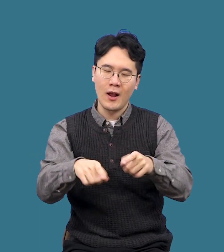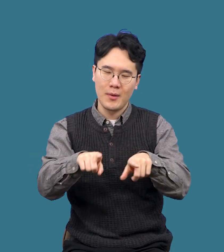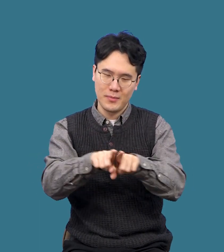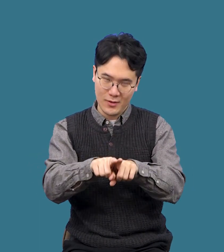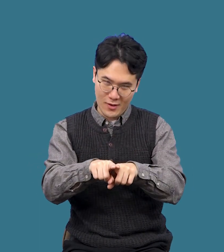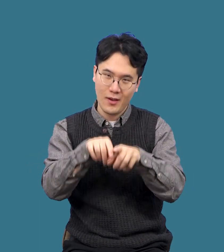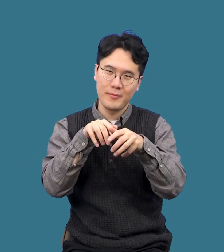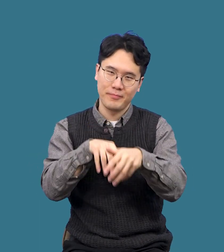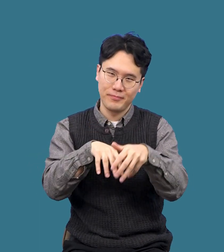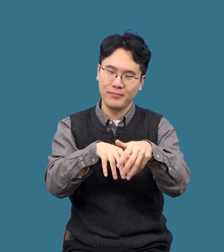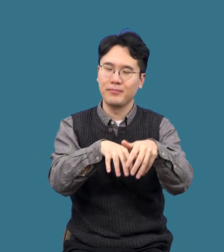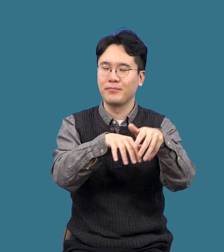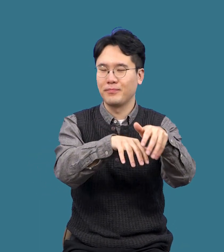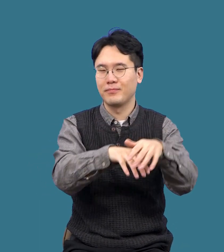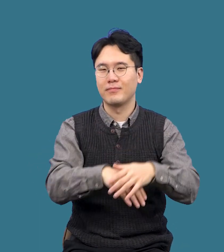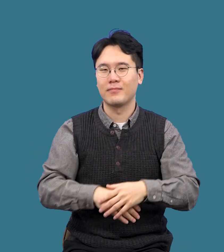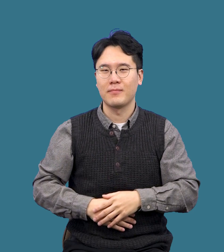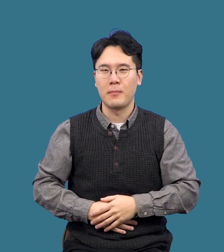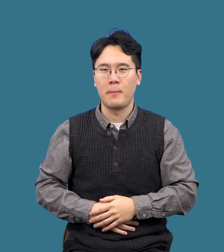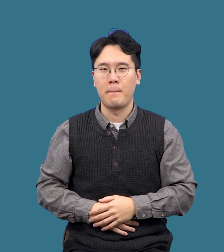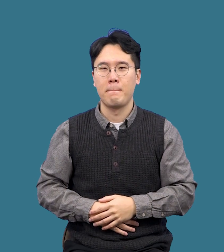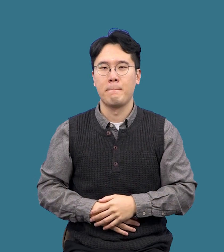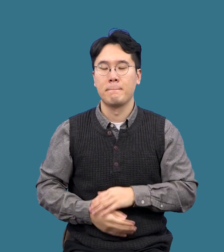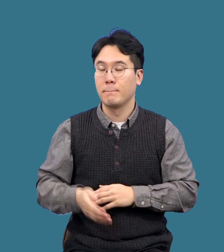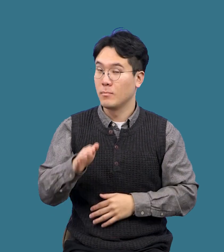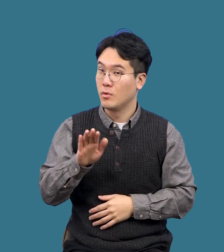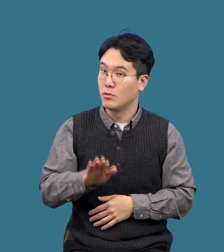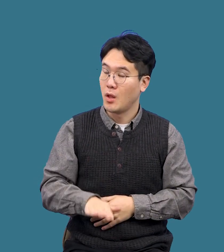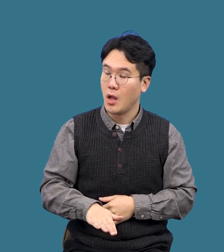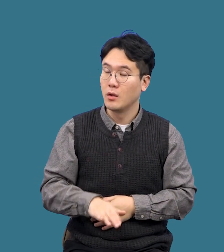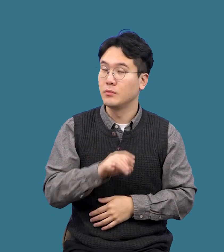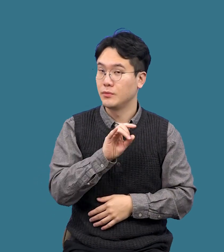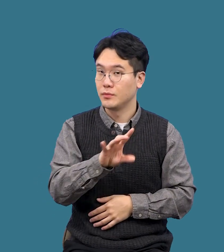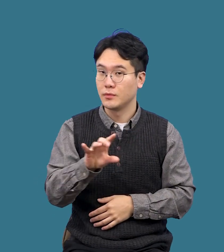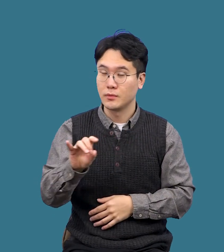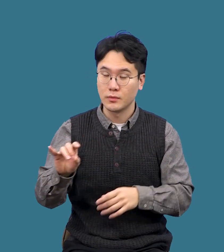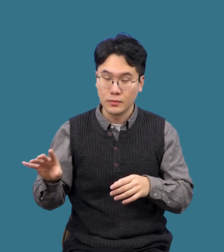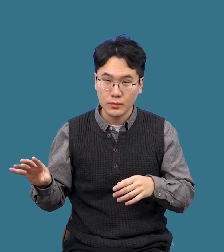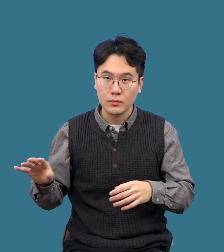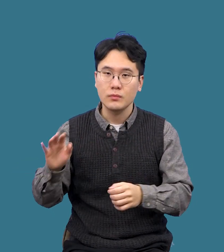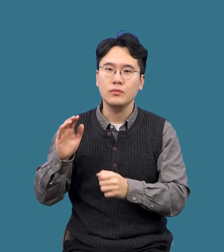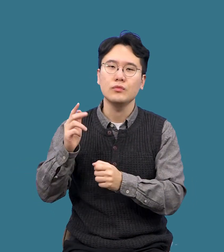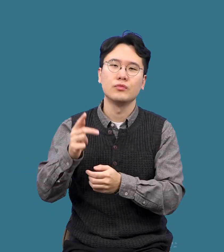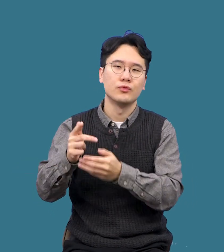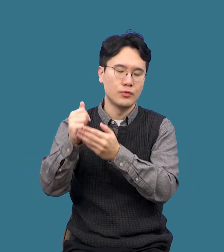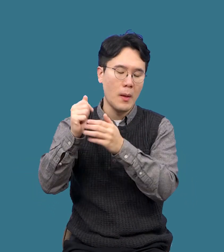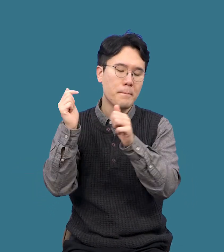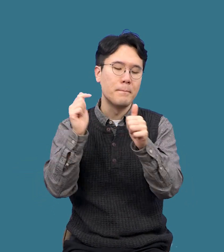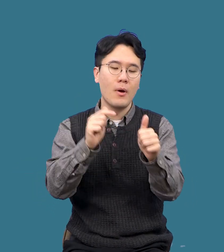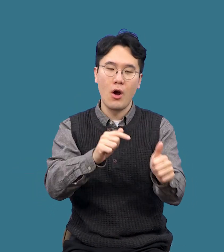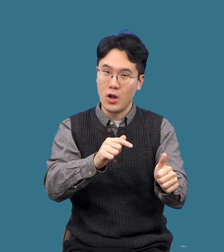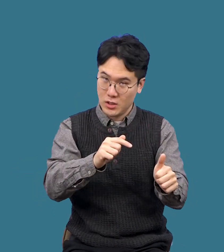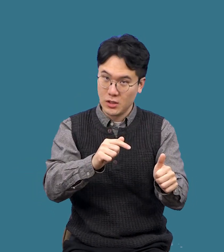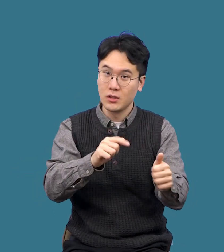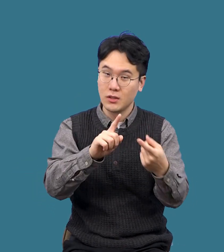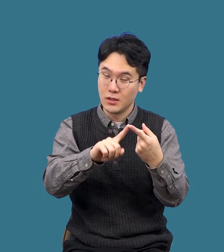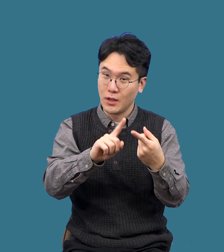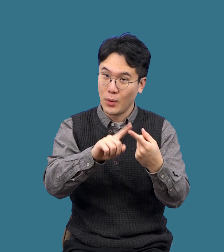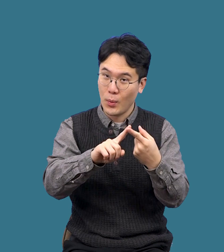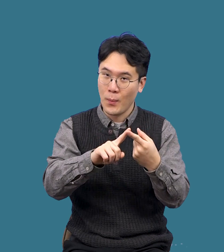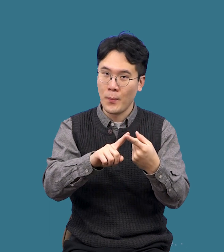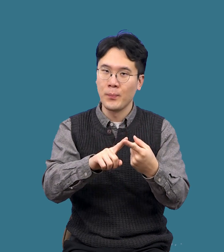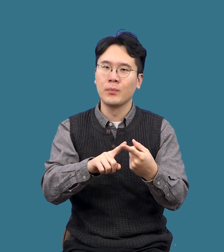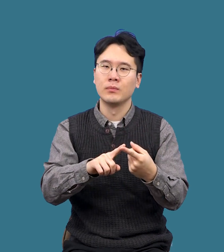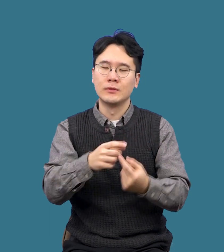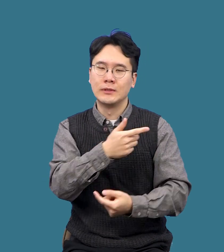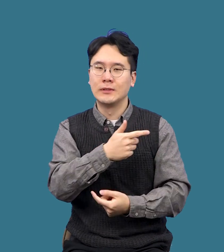그런데 때때로 주님의 명하심을 따라 맨 앞에 나아가 제사장이 언약궤를